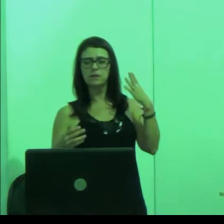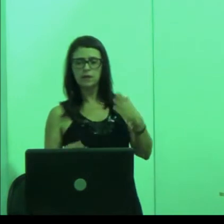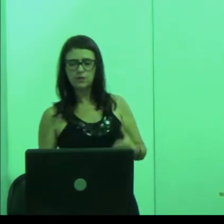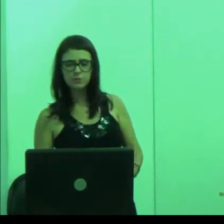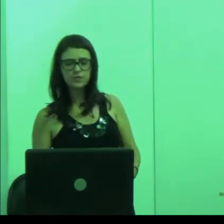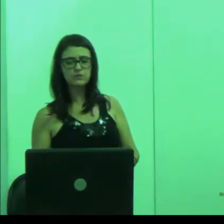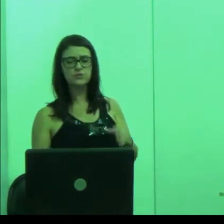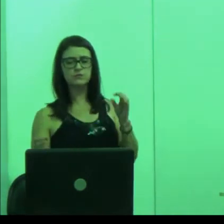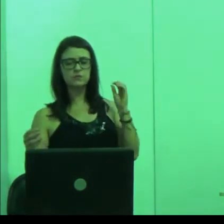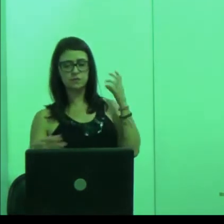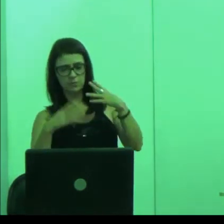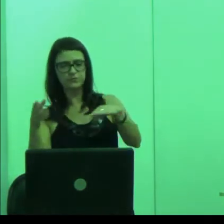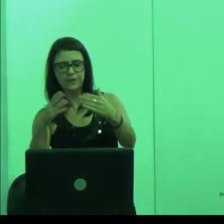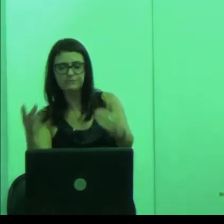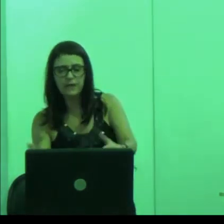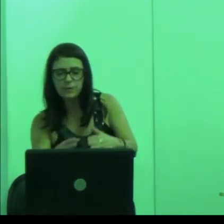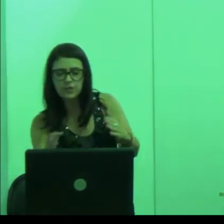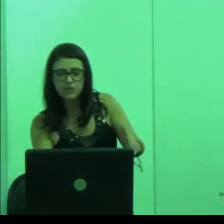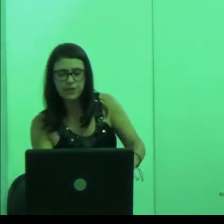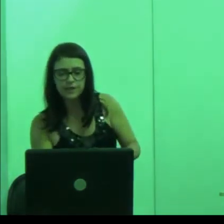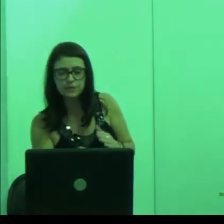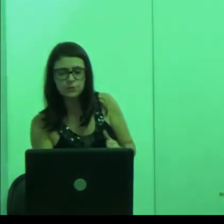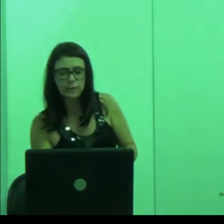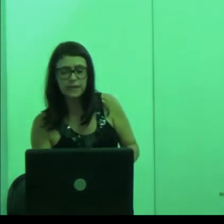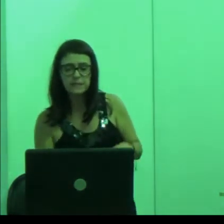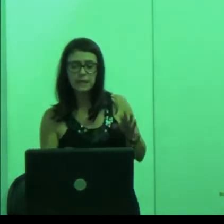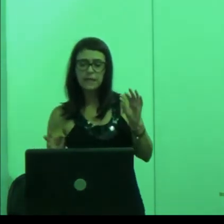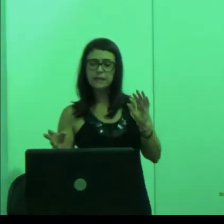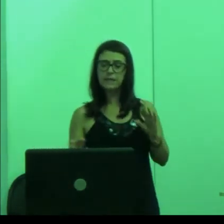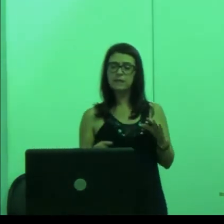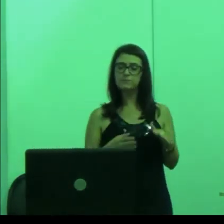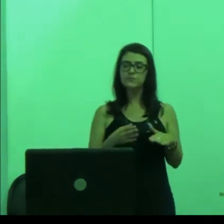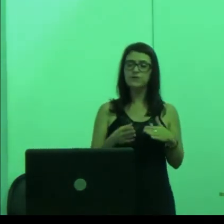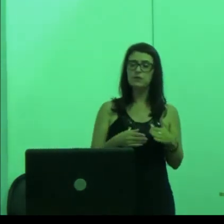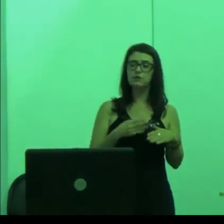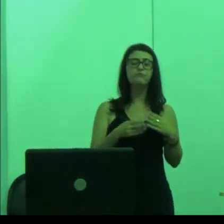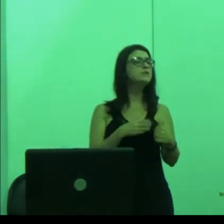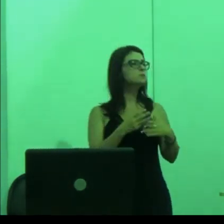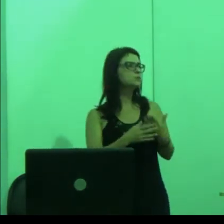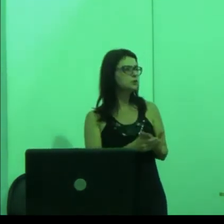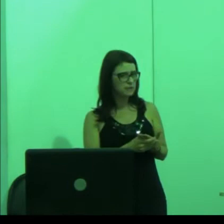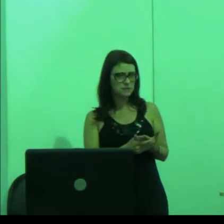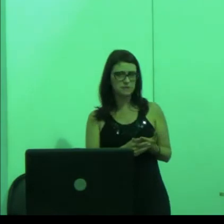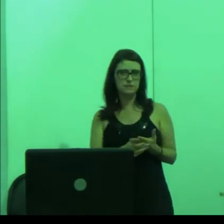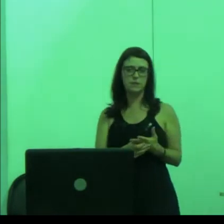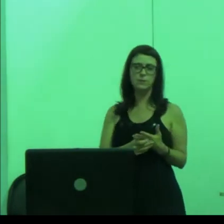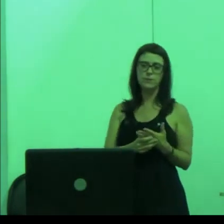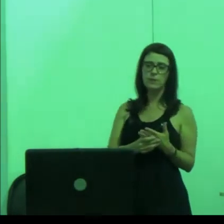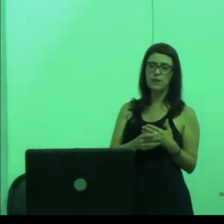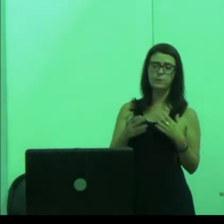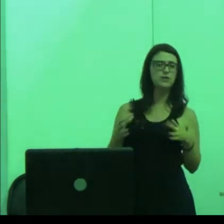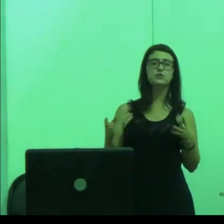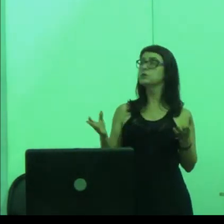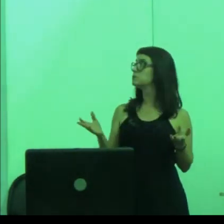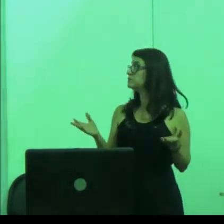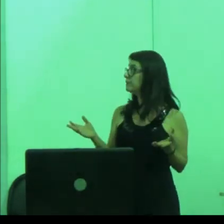as observações que vocês vão tirar, vai lá, pertinência e tudo mais. E ela fez, olha, eu fiz umas mudanças então, a partir do que você falou.